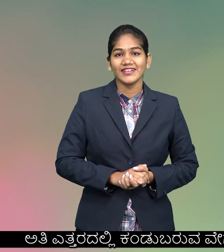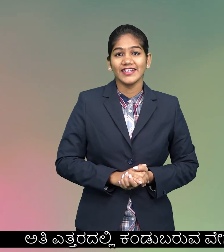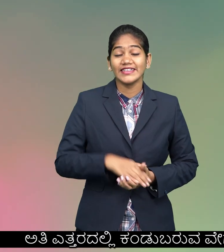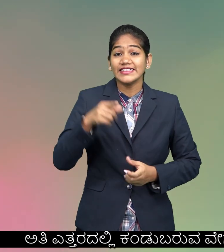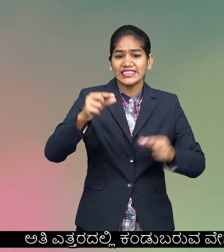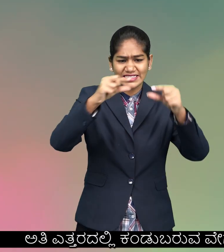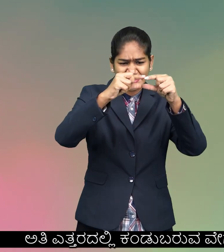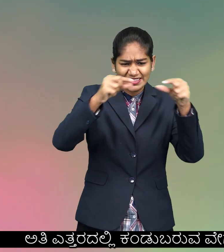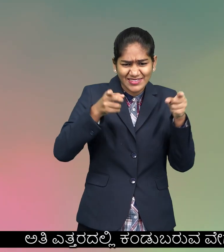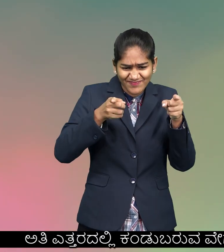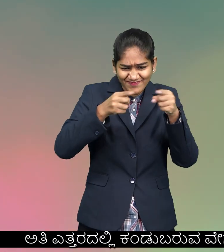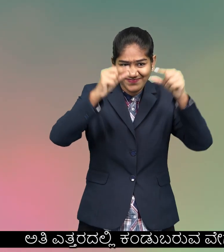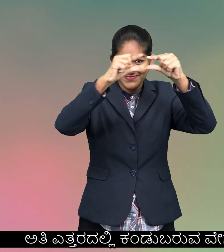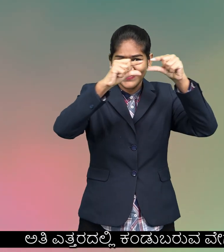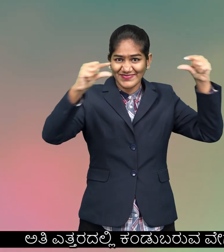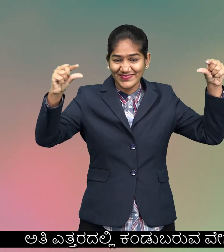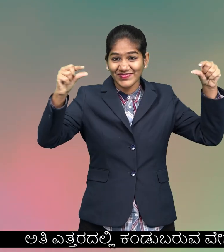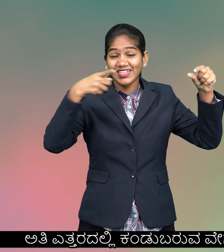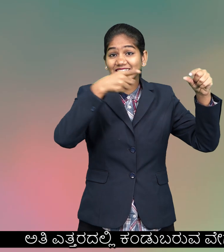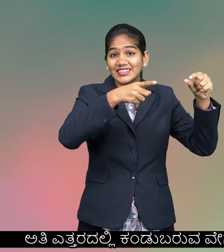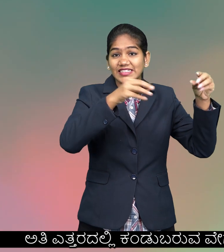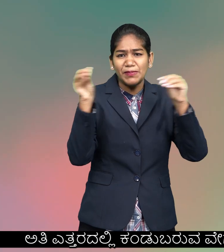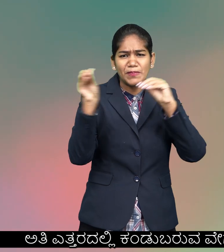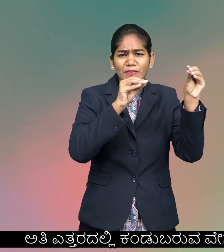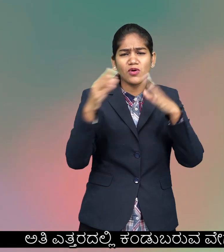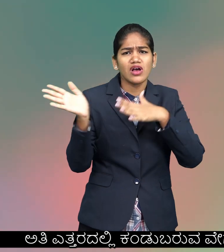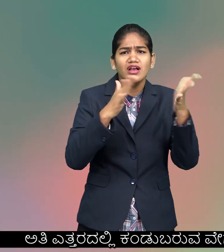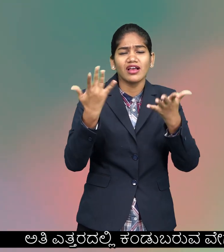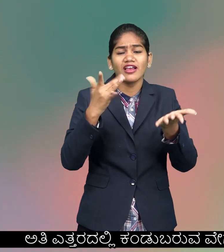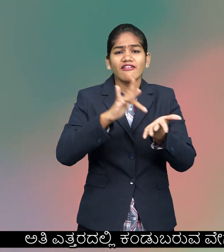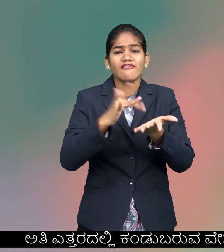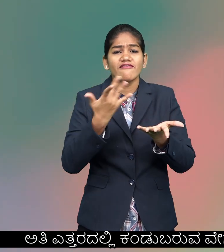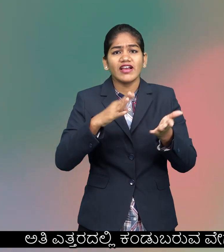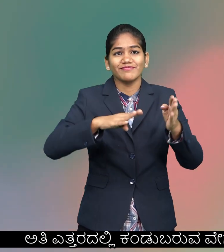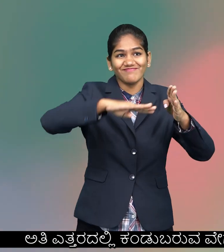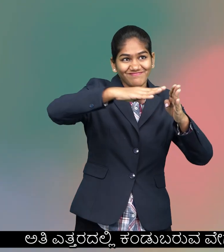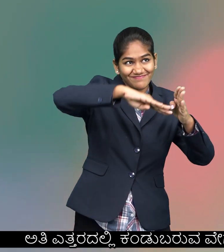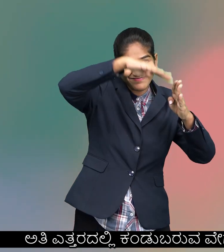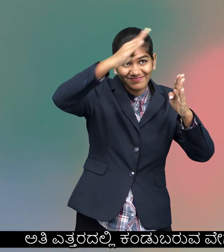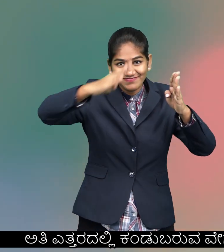ಅತಿ ಎತ್ತರದಲ್ಲಿ ಕಂಡುಬರುವ ವೇಗವಾಗಿ ಚಲಿಸುವ ಗಾಳಿಯ ಕಿರಿದಾದ ಬ್ಯಾಂಡ್.